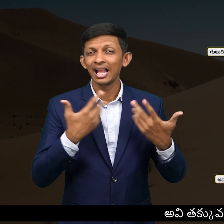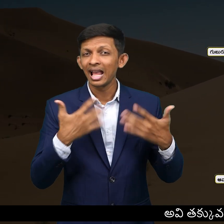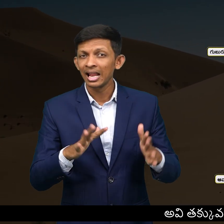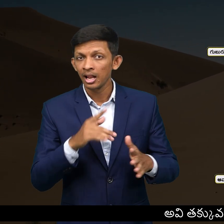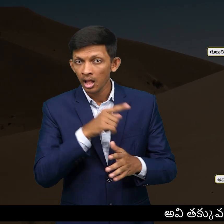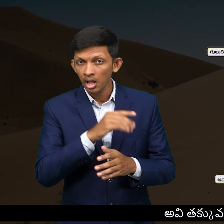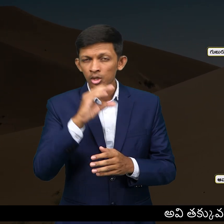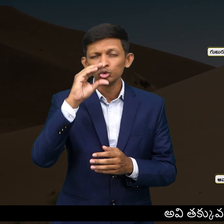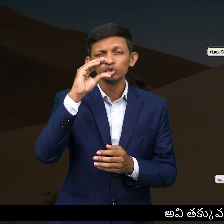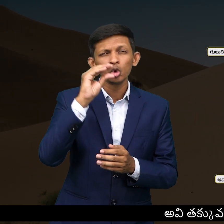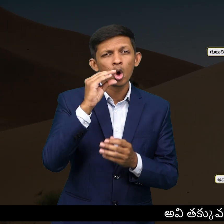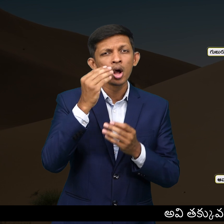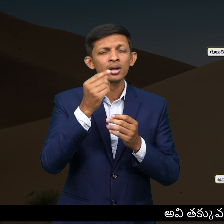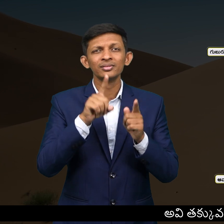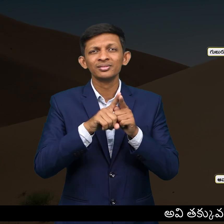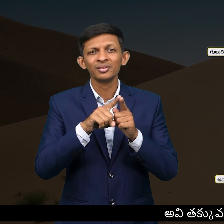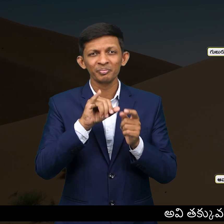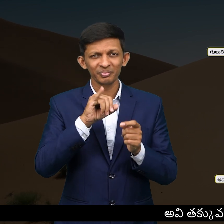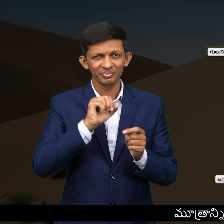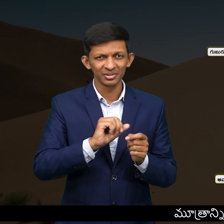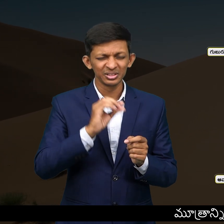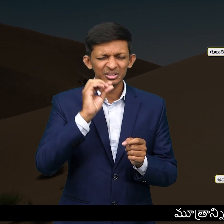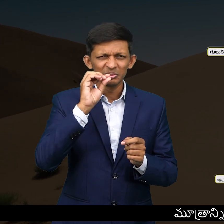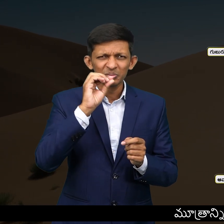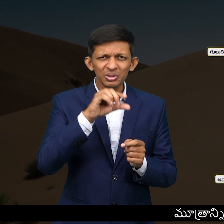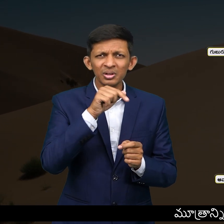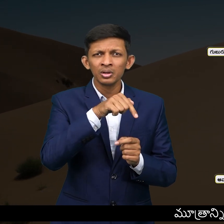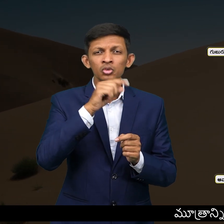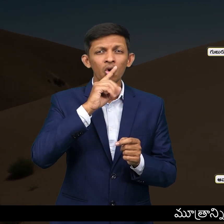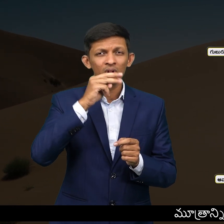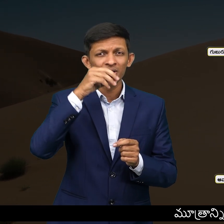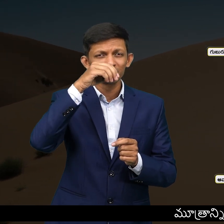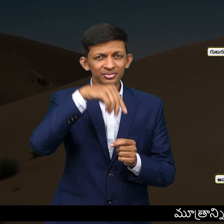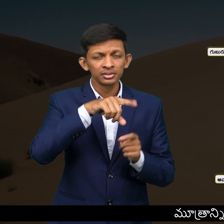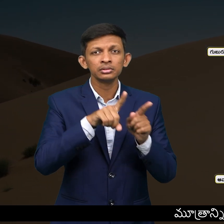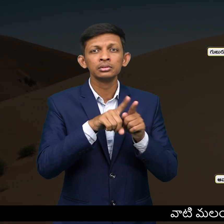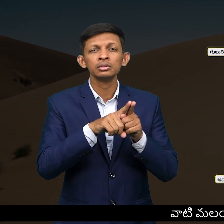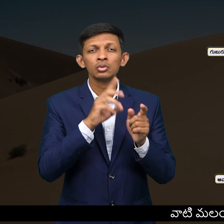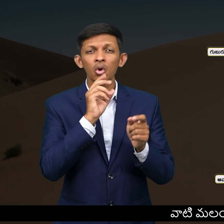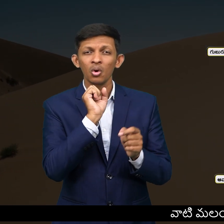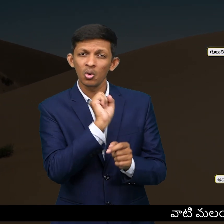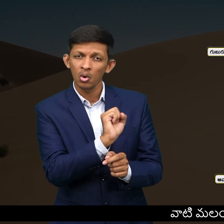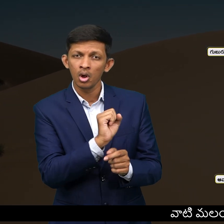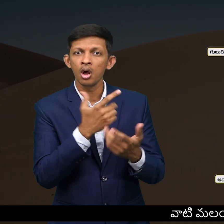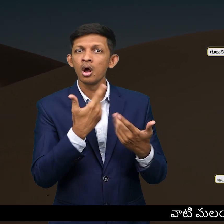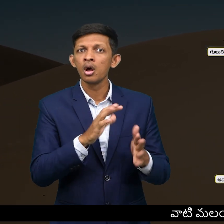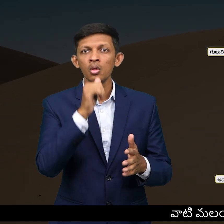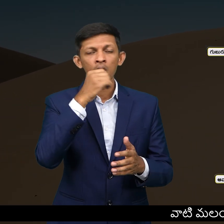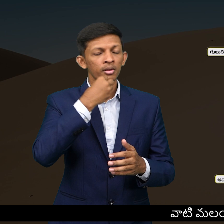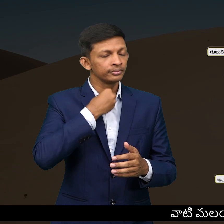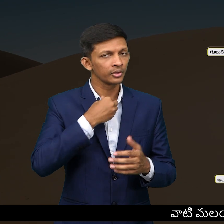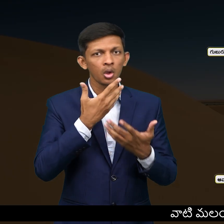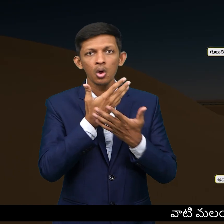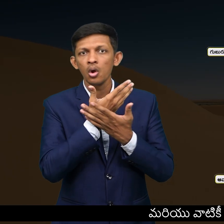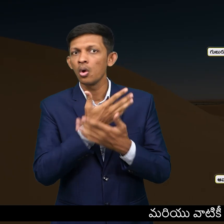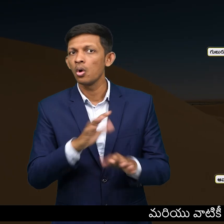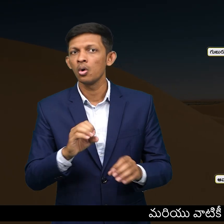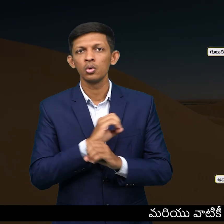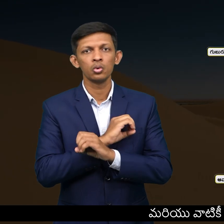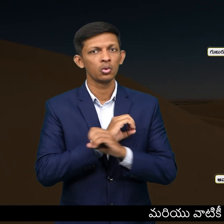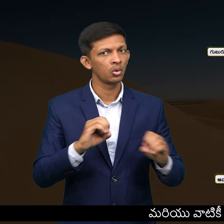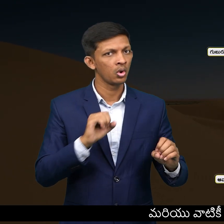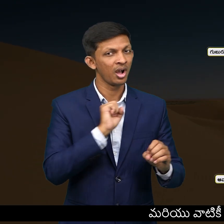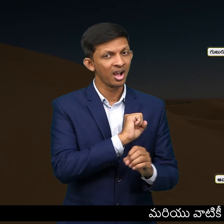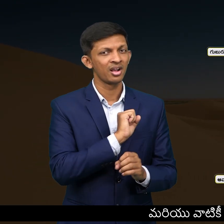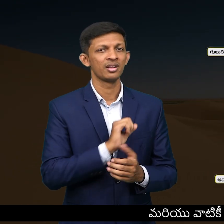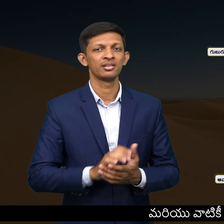అవి తక్కువ మొత్తంలో మాత్రమే మూత్రాన్ని ఉత్పత్తి చేస్తాయి. వాటి మలం పొడిగా ఉంటుంది మరియు